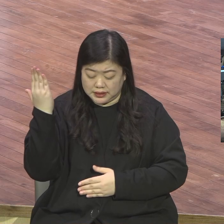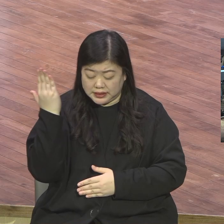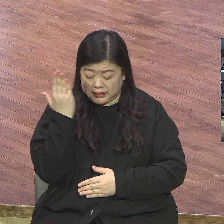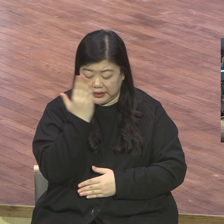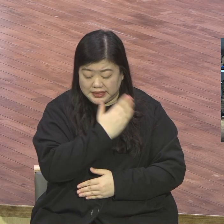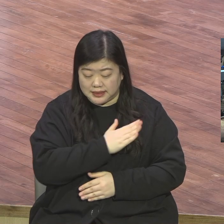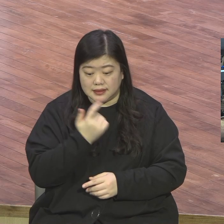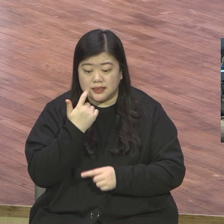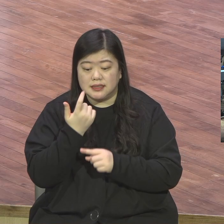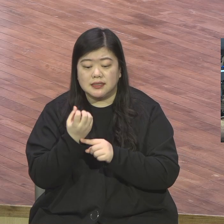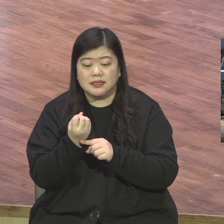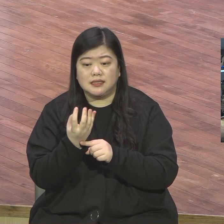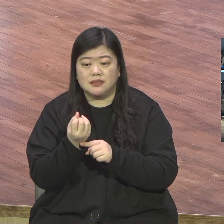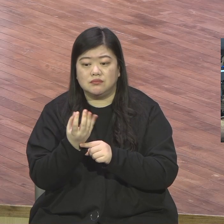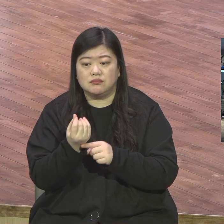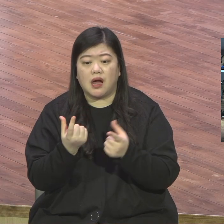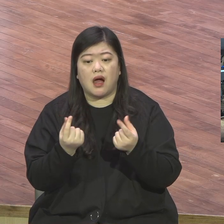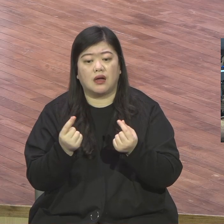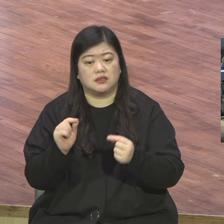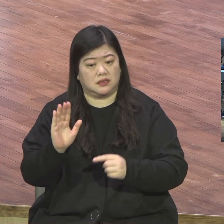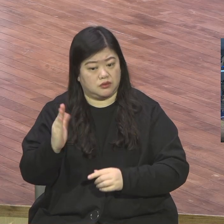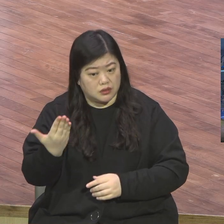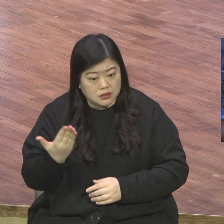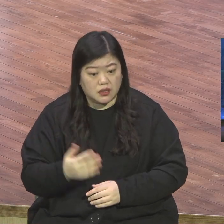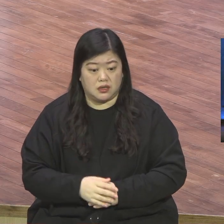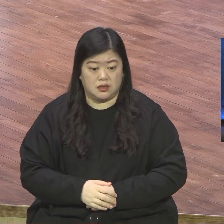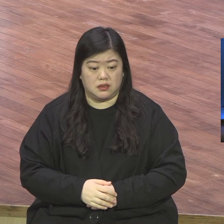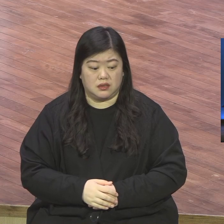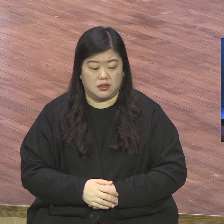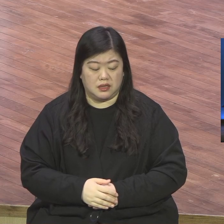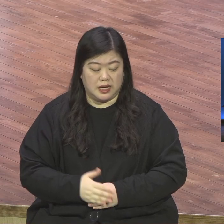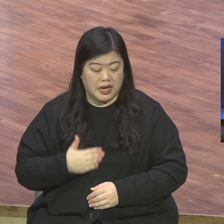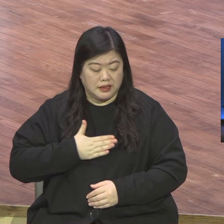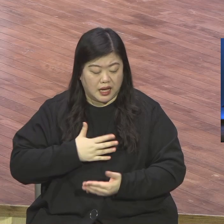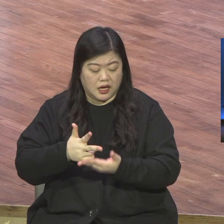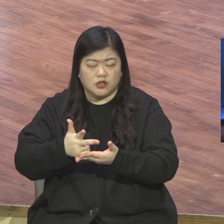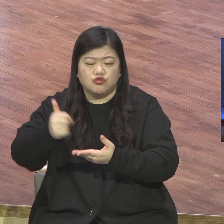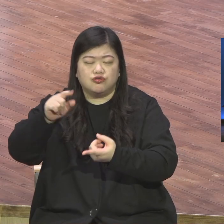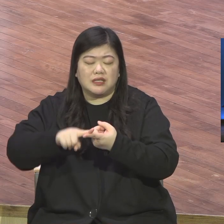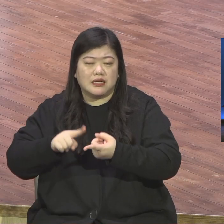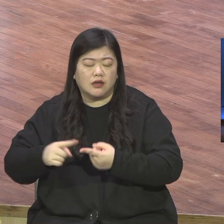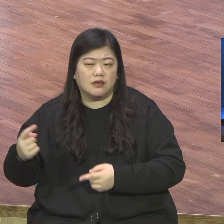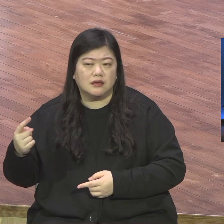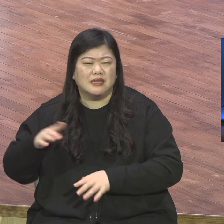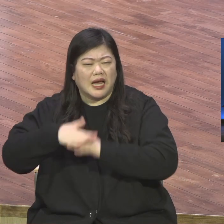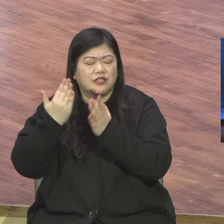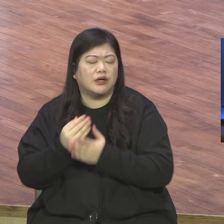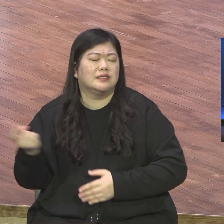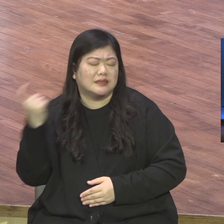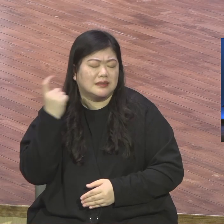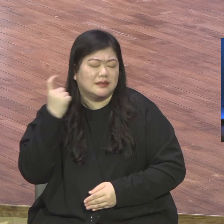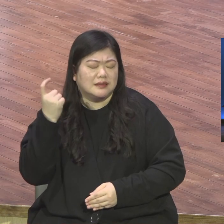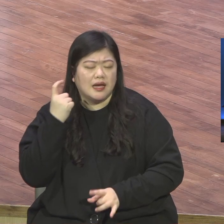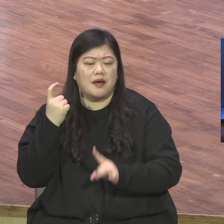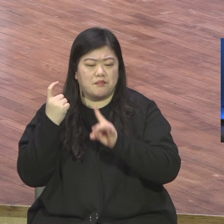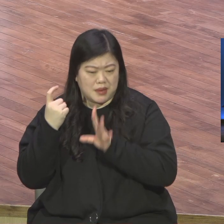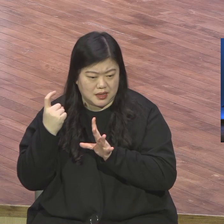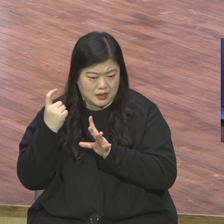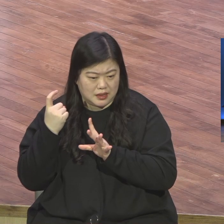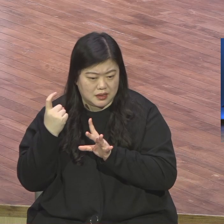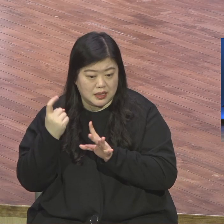나오리라. 내가 죽게 대하여 귀로 듣기만 하여 싸우나 이제는 눈으로 주를 배웁나이다.